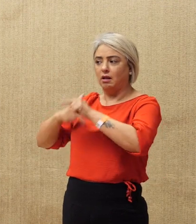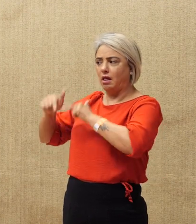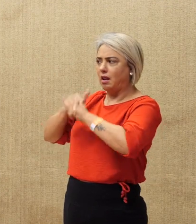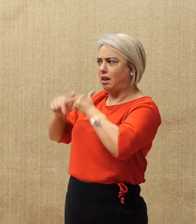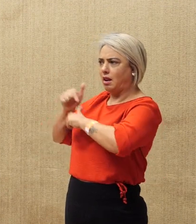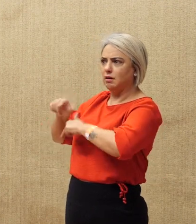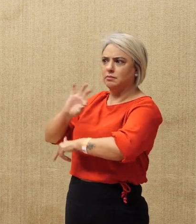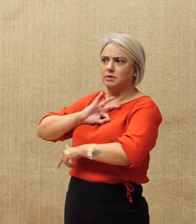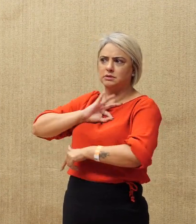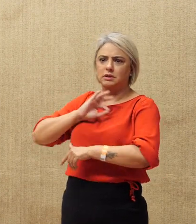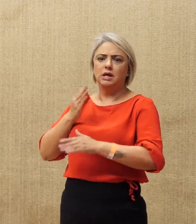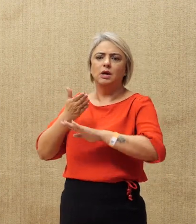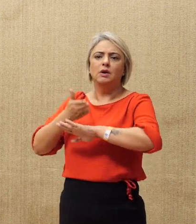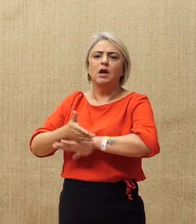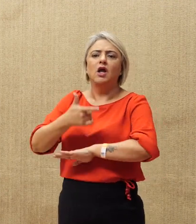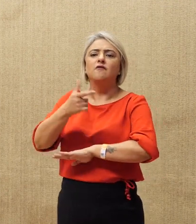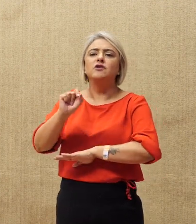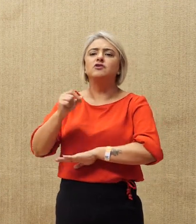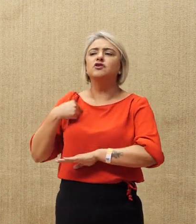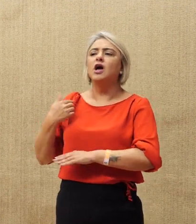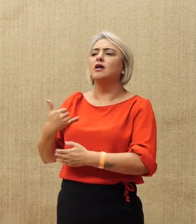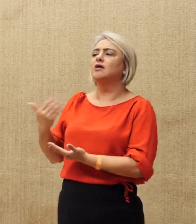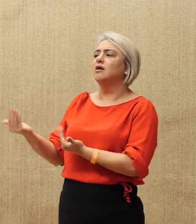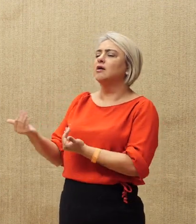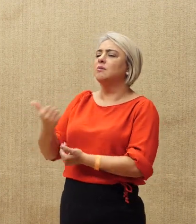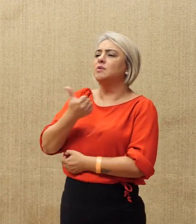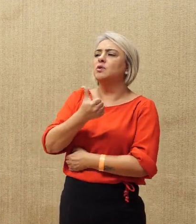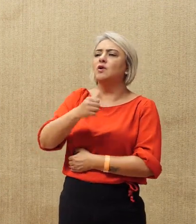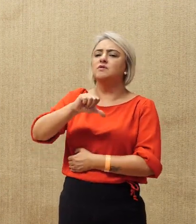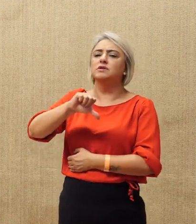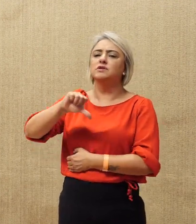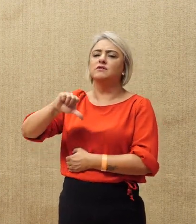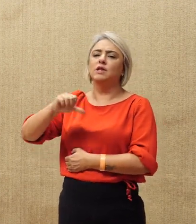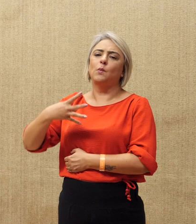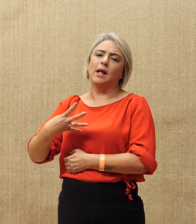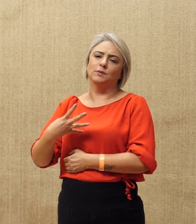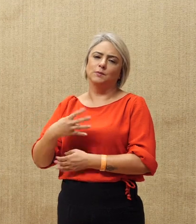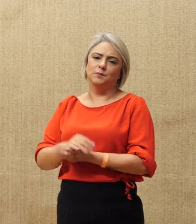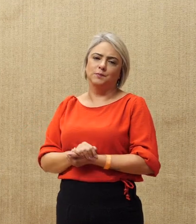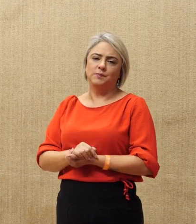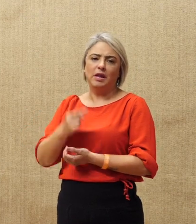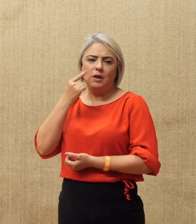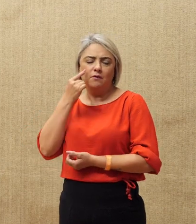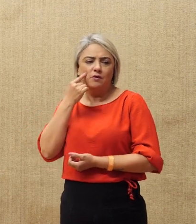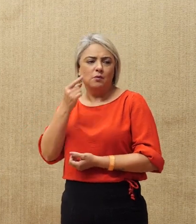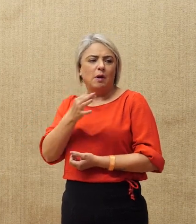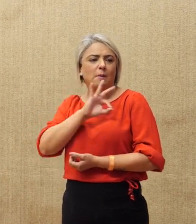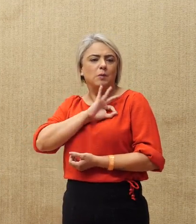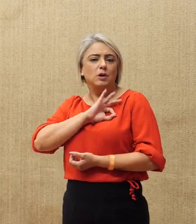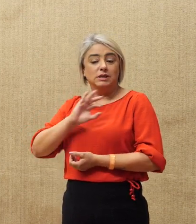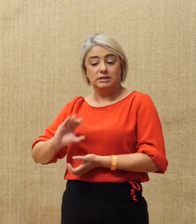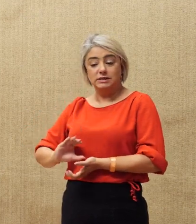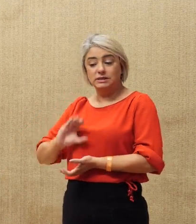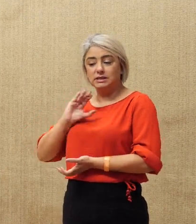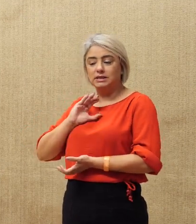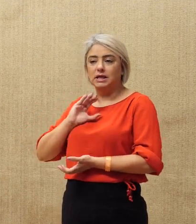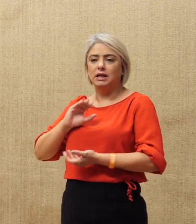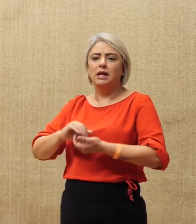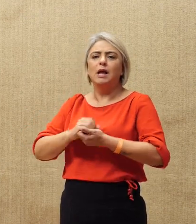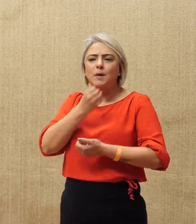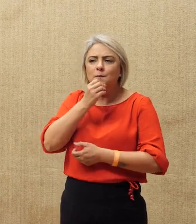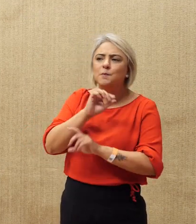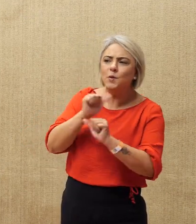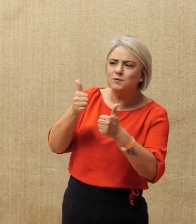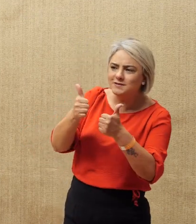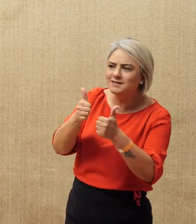lá. Eu entrei com 20 anos em 1994. Eu vi uma polícia cidadã que dava bom dia